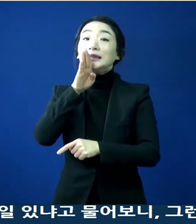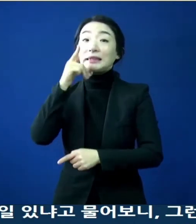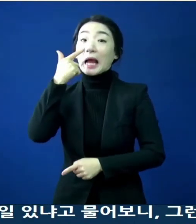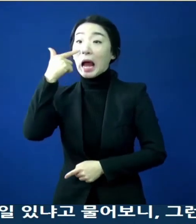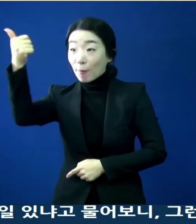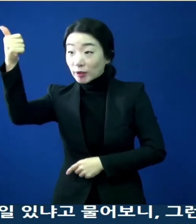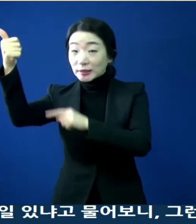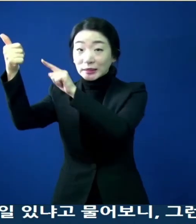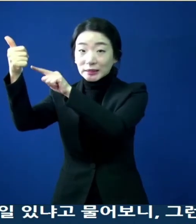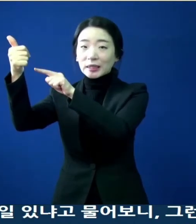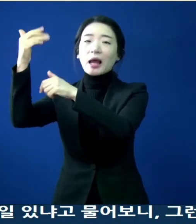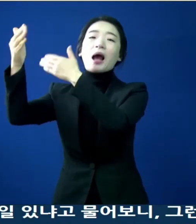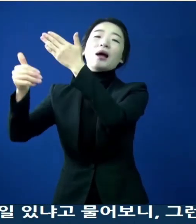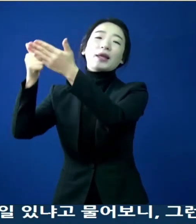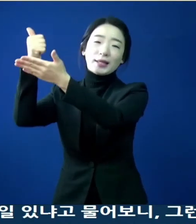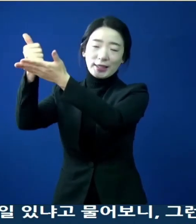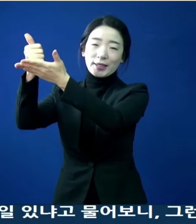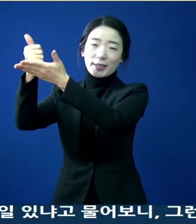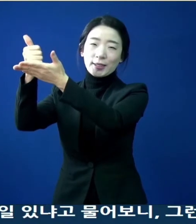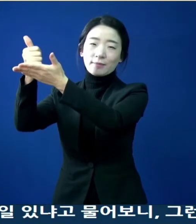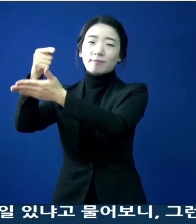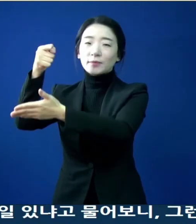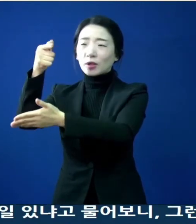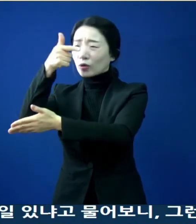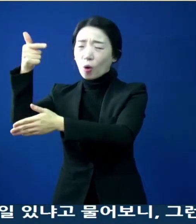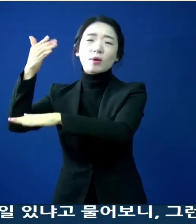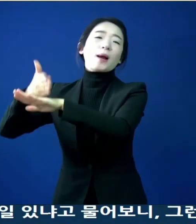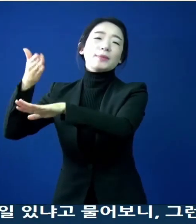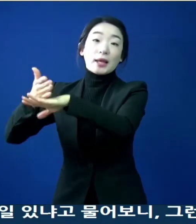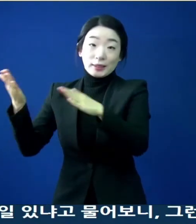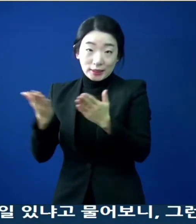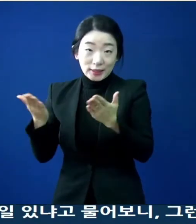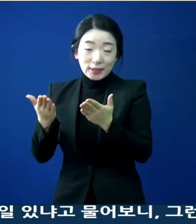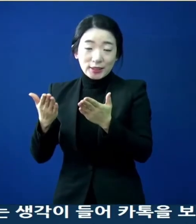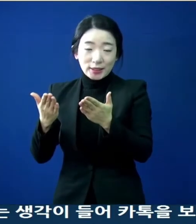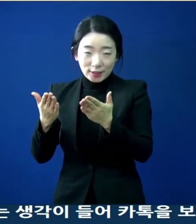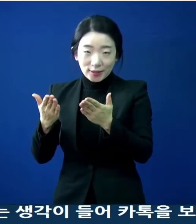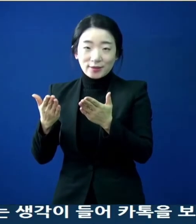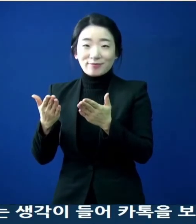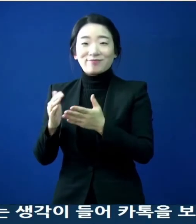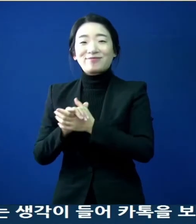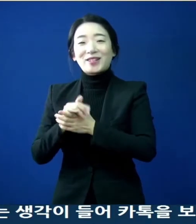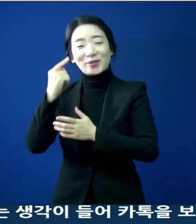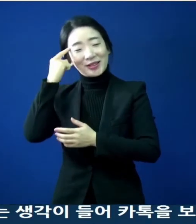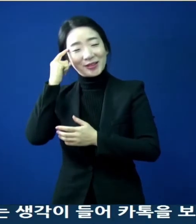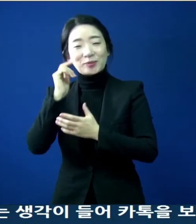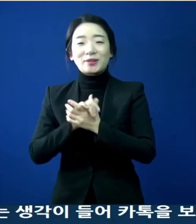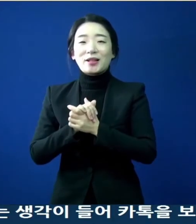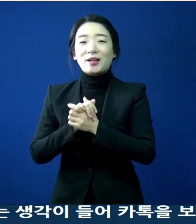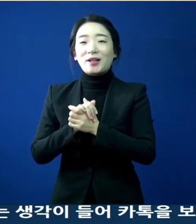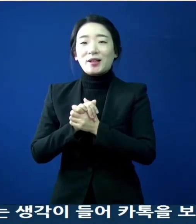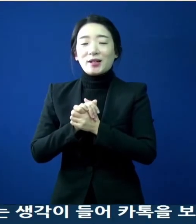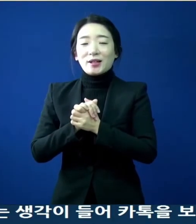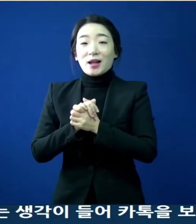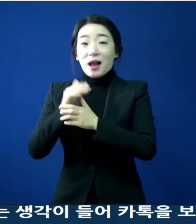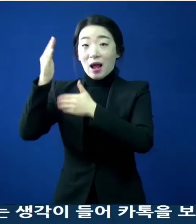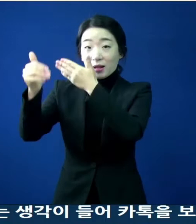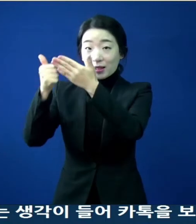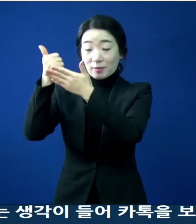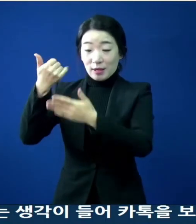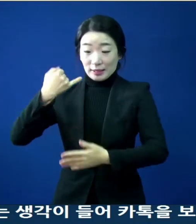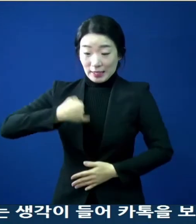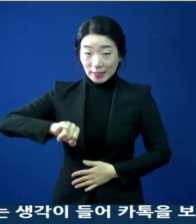괄호 닫고 이렇게 해서 그 딸과의 대화를 마쳤습니다. 하나님의 자녀가